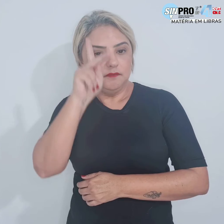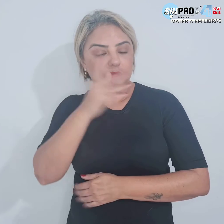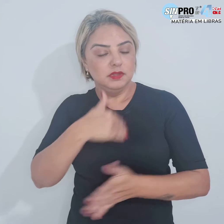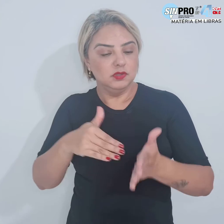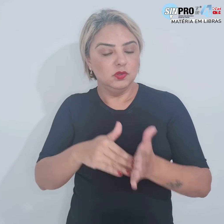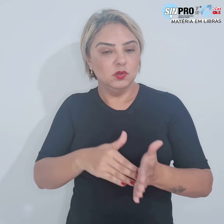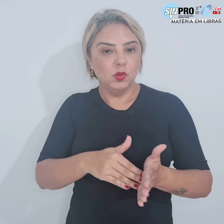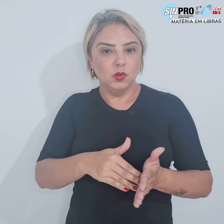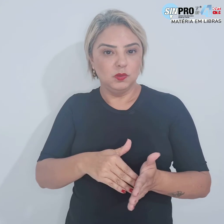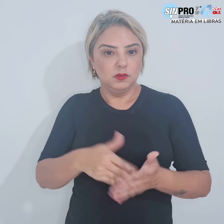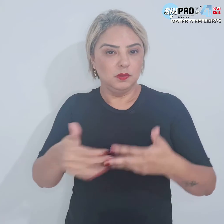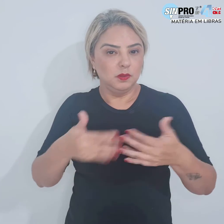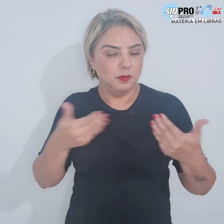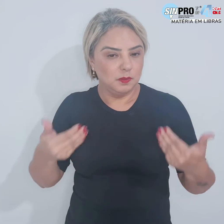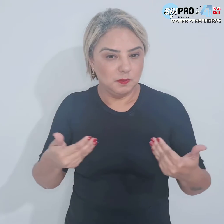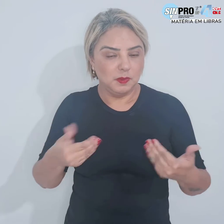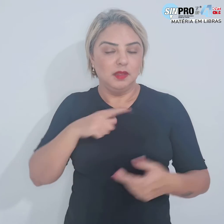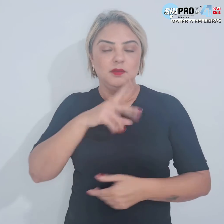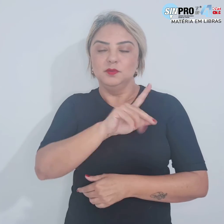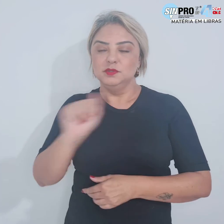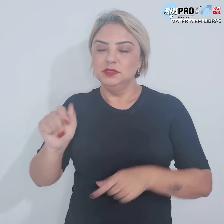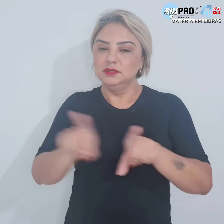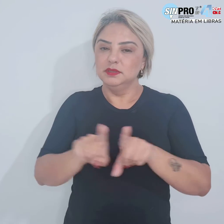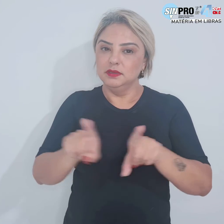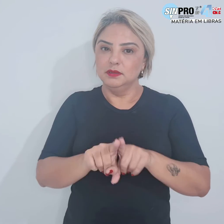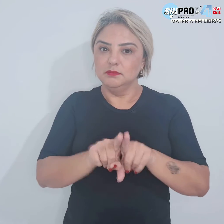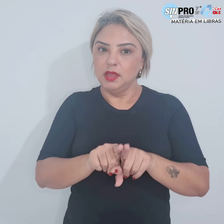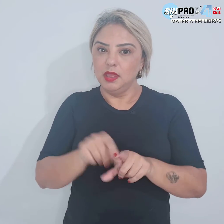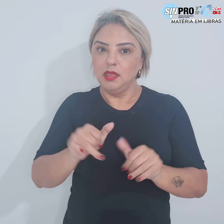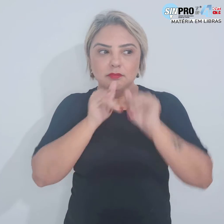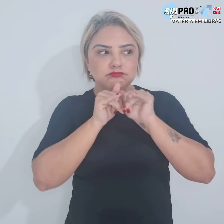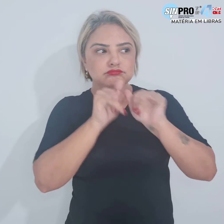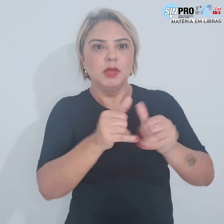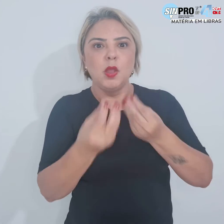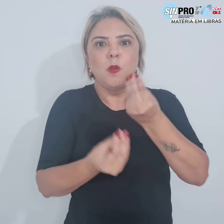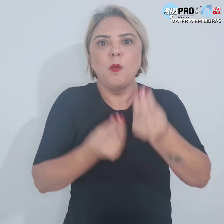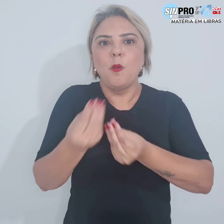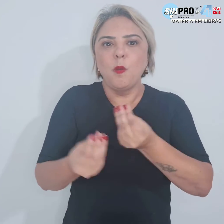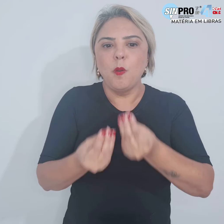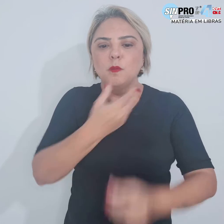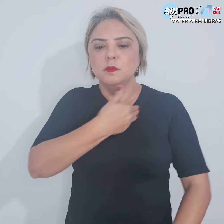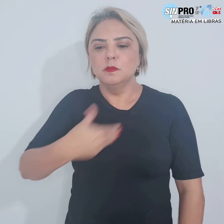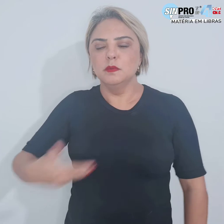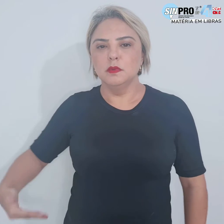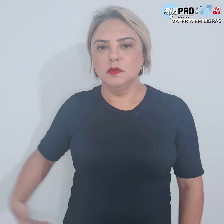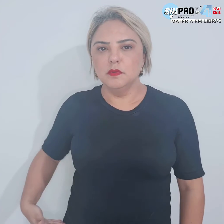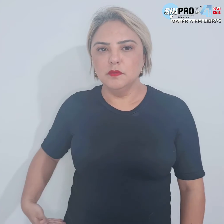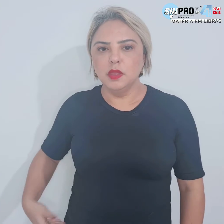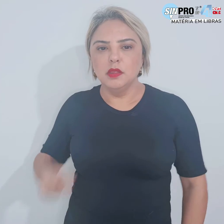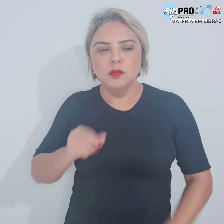vivos. A data é também um alerta sobre como os governantes estão cuidando